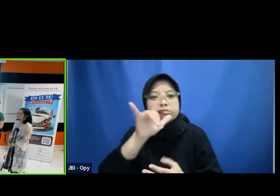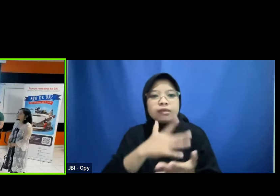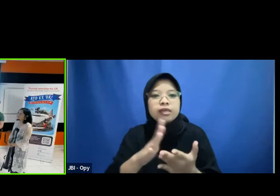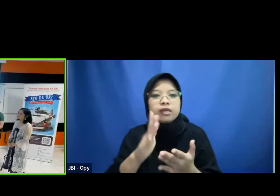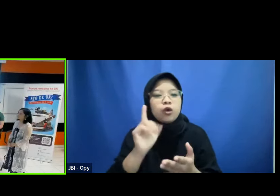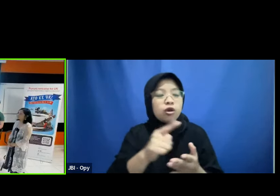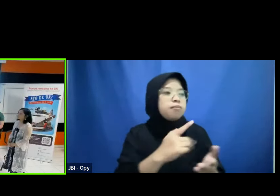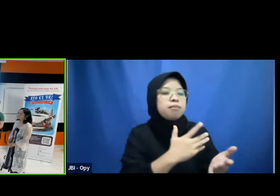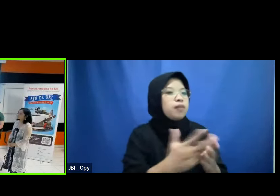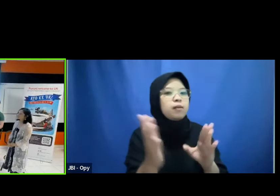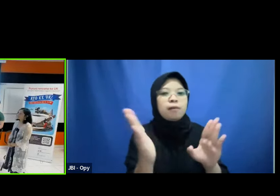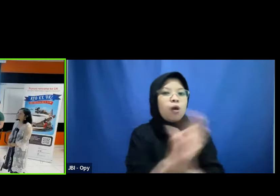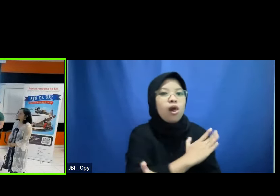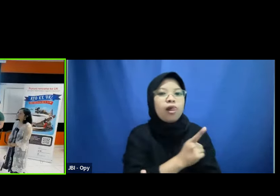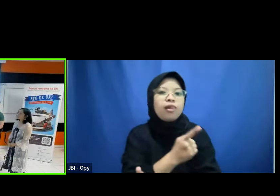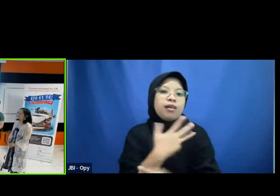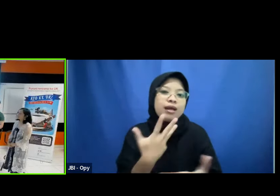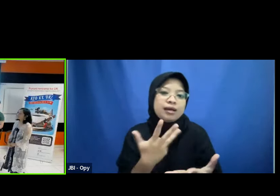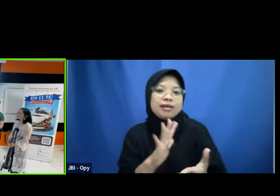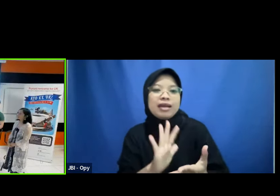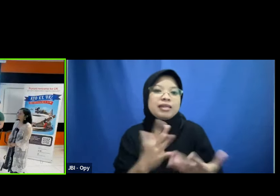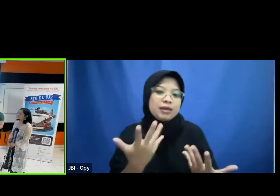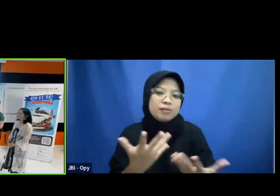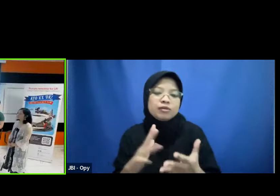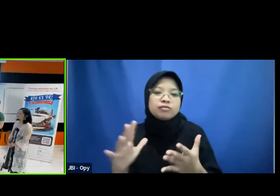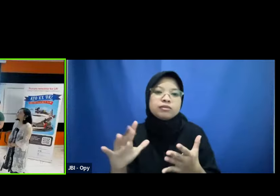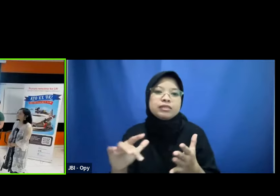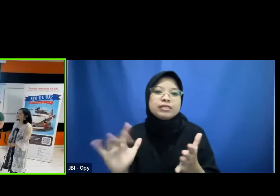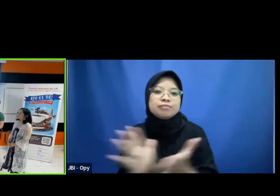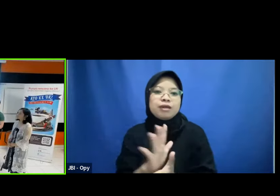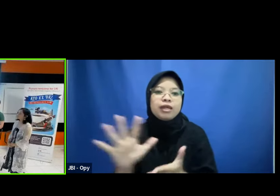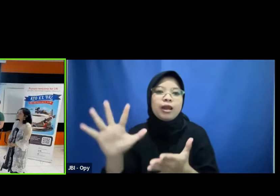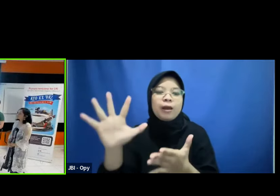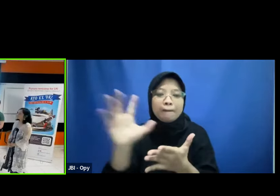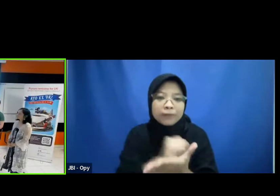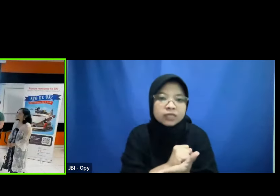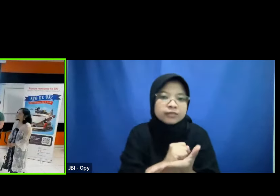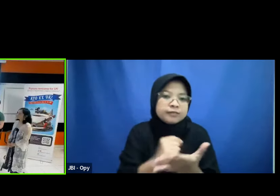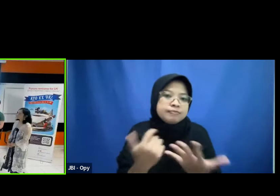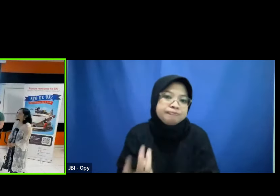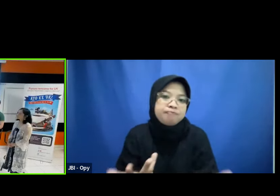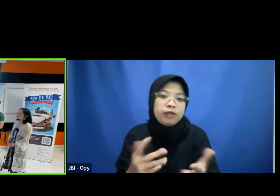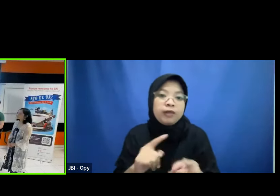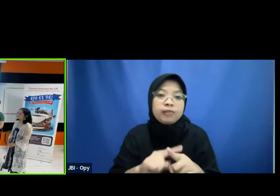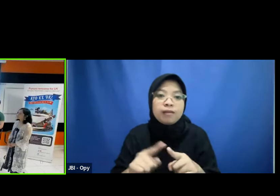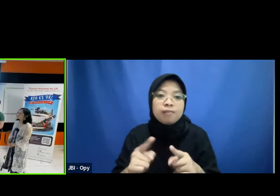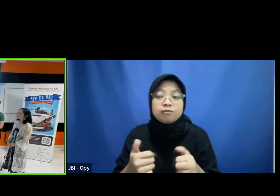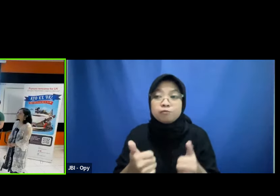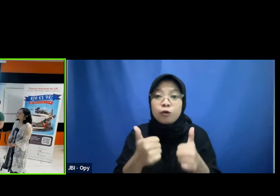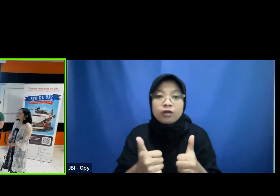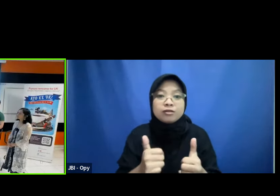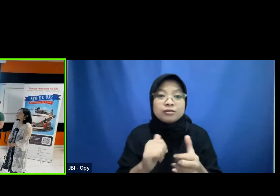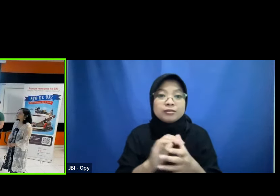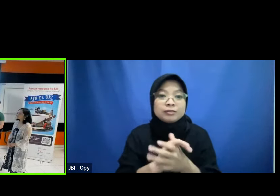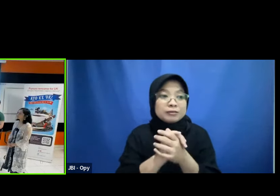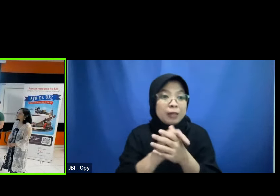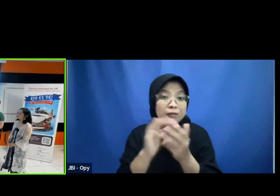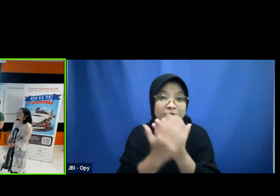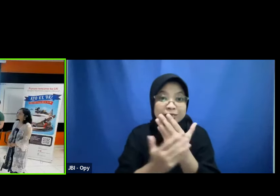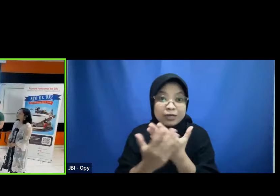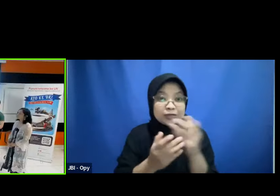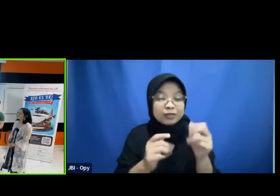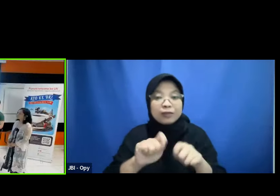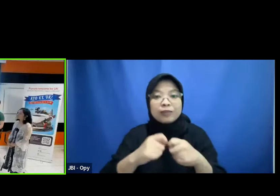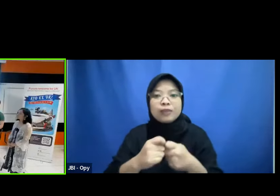cancel dari sekarang ya Daripada nanti jadi hangus kuotanya itu sih tapi best of luck salam sayang semua dari tim